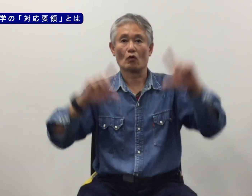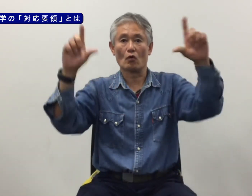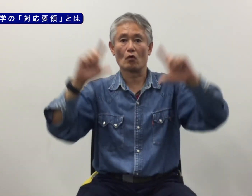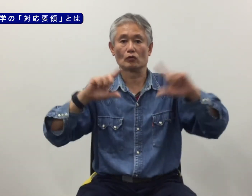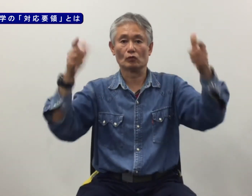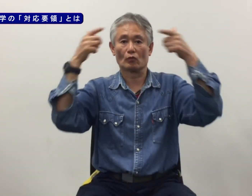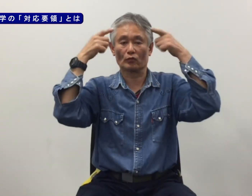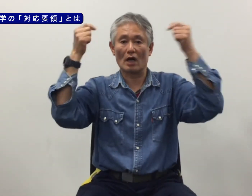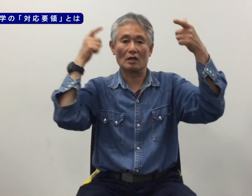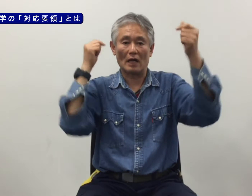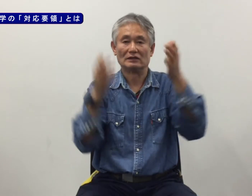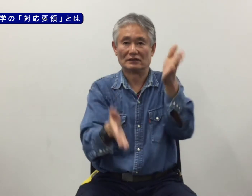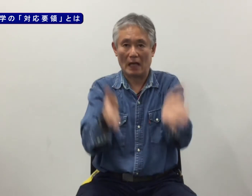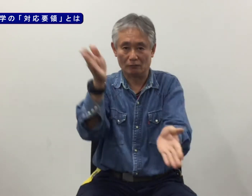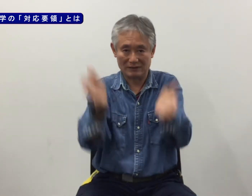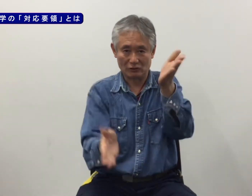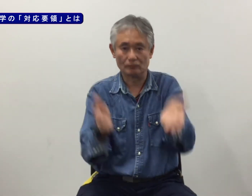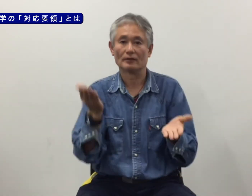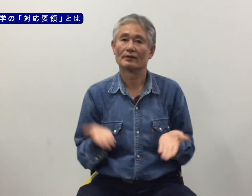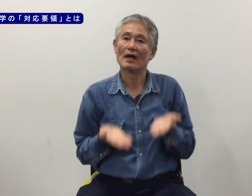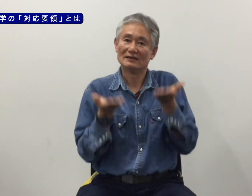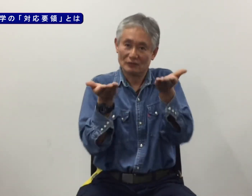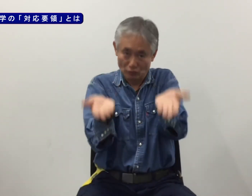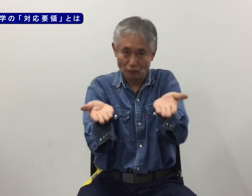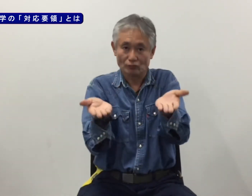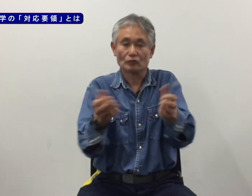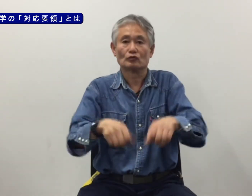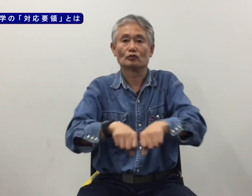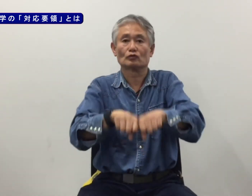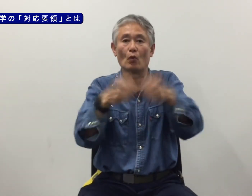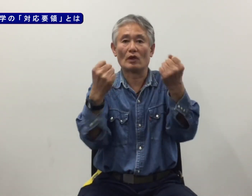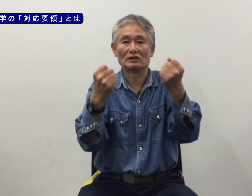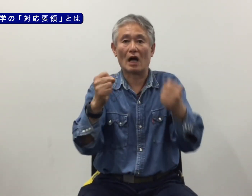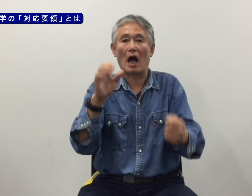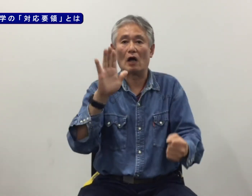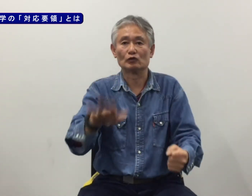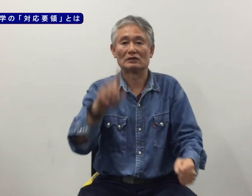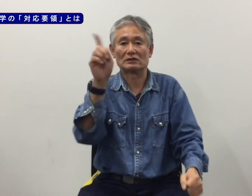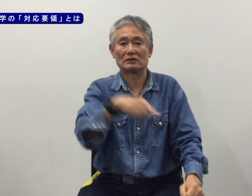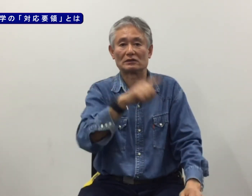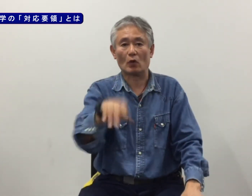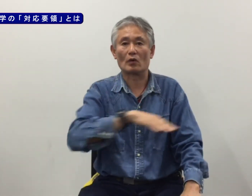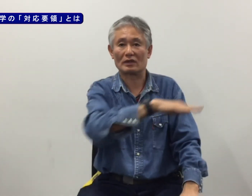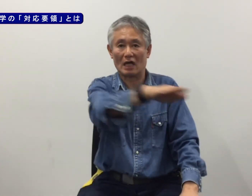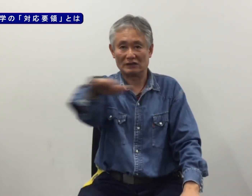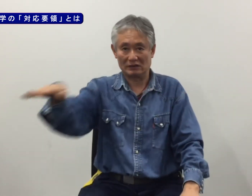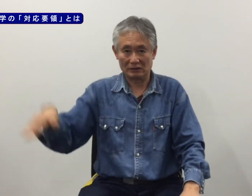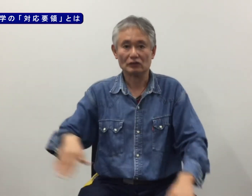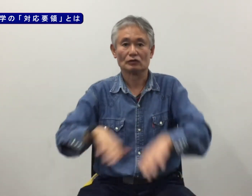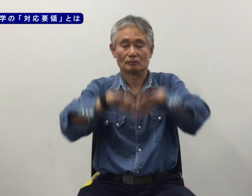東京大学がサービスを提供する障害のある人たちすべてです